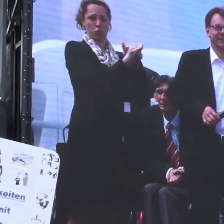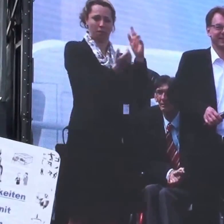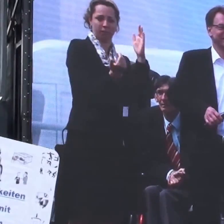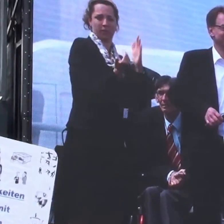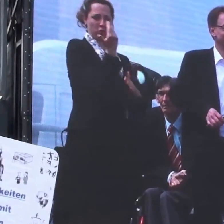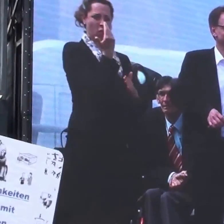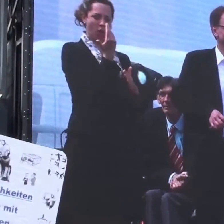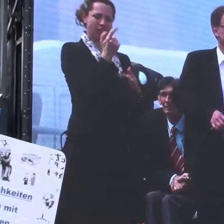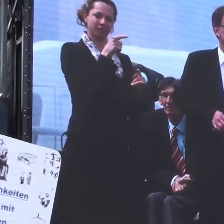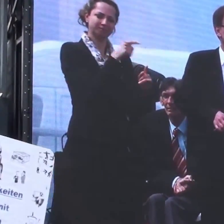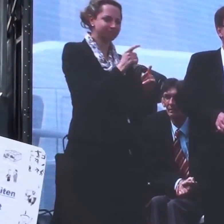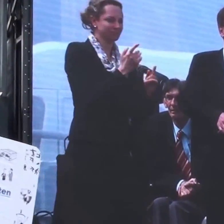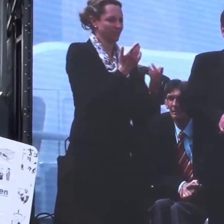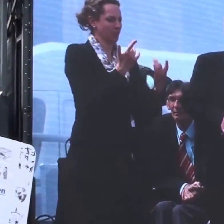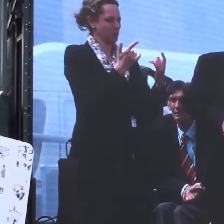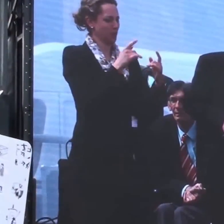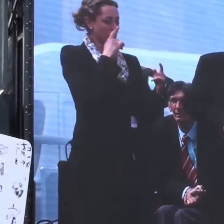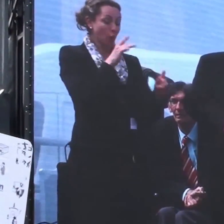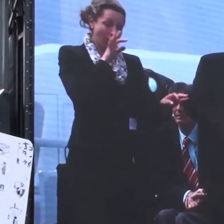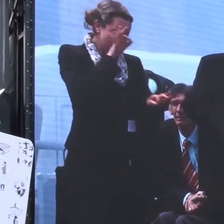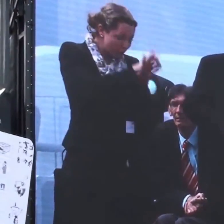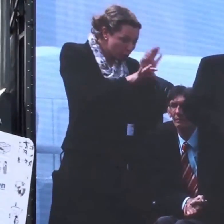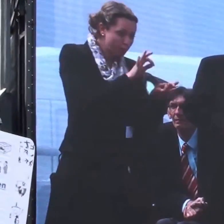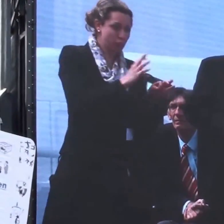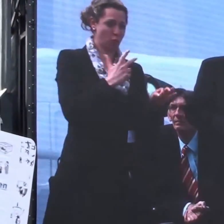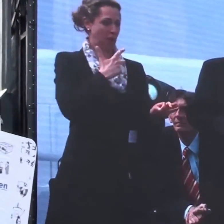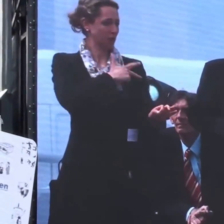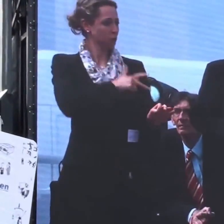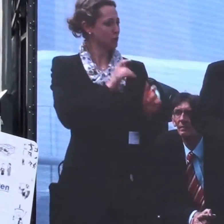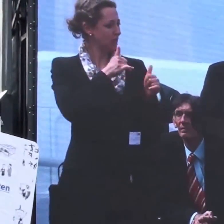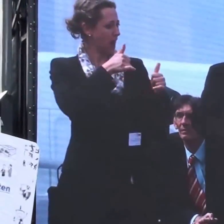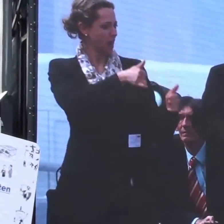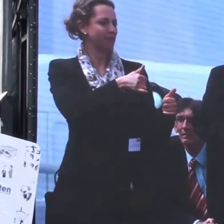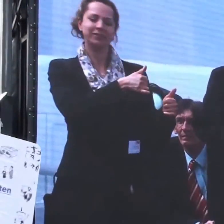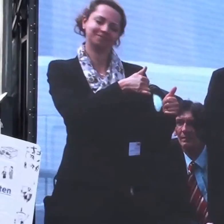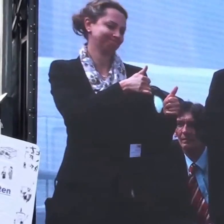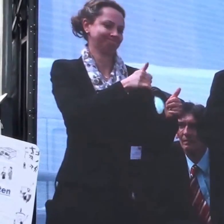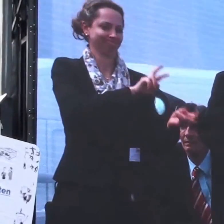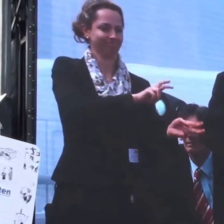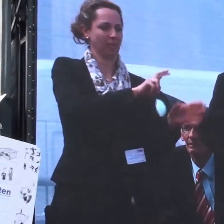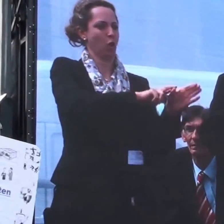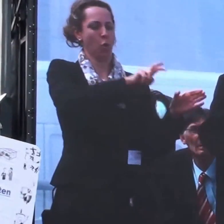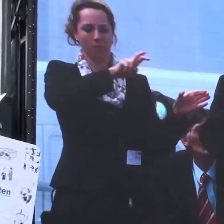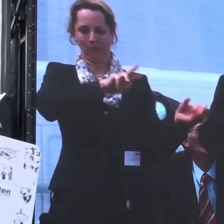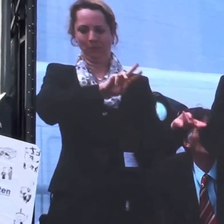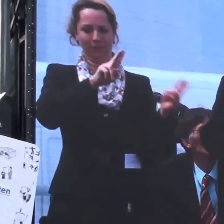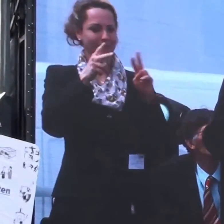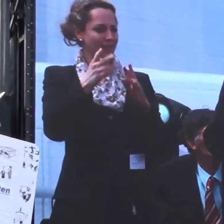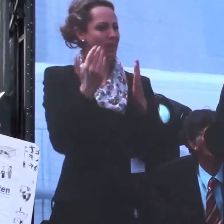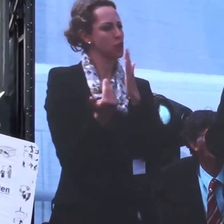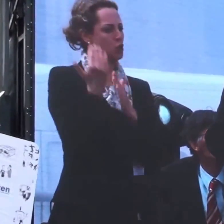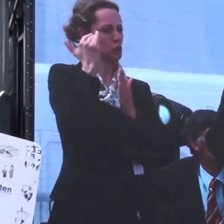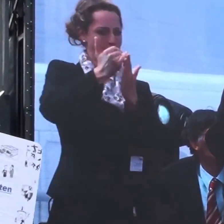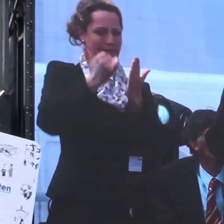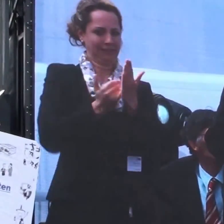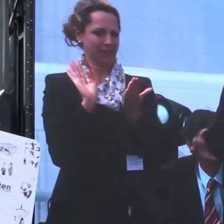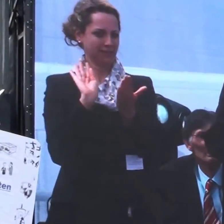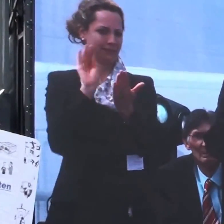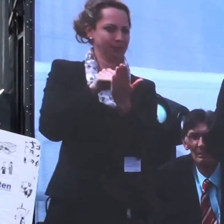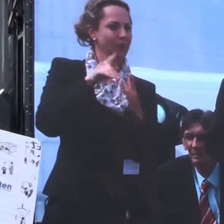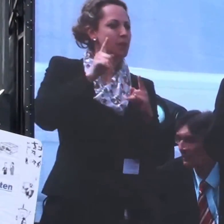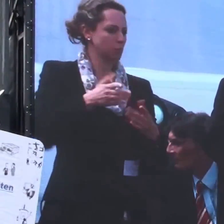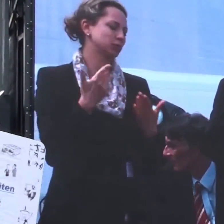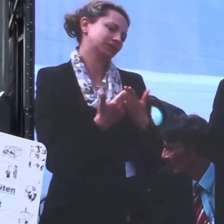Thema rausholen aus der Fürsorge der Sozialhilfe. Und das wird auch eines der zentralen Themen sein, die wir auf Bundesebene mit